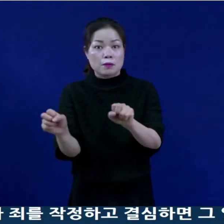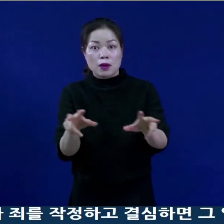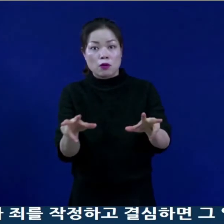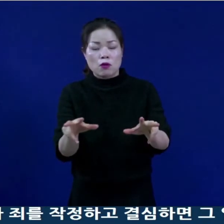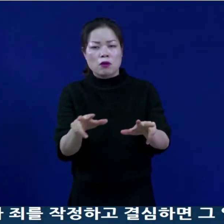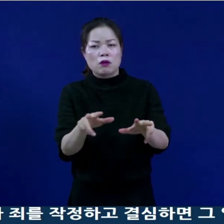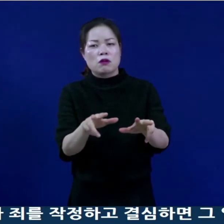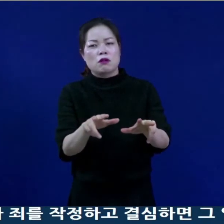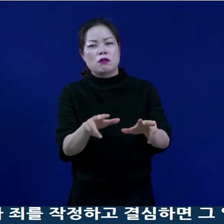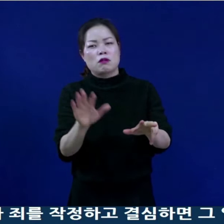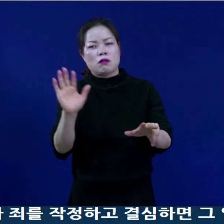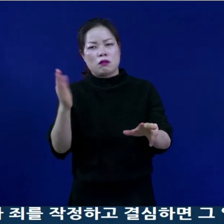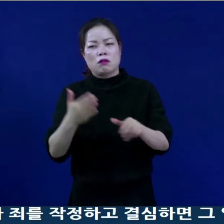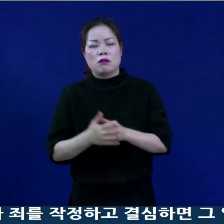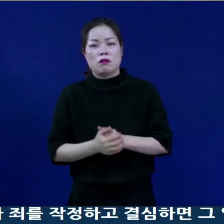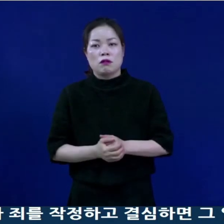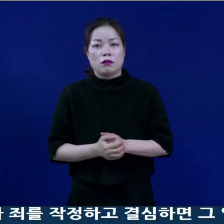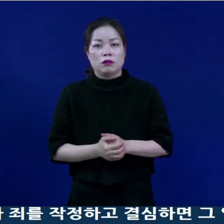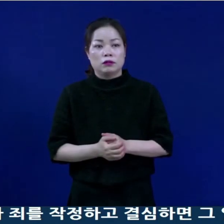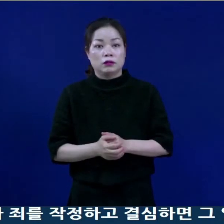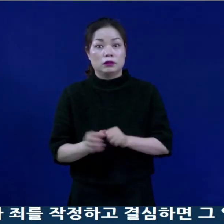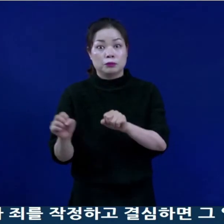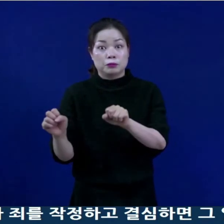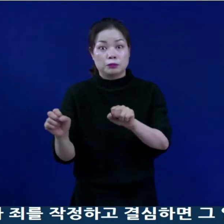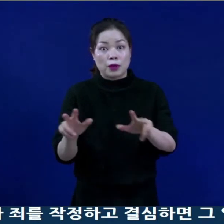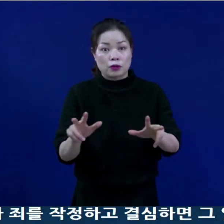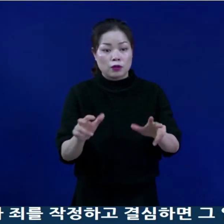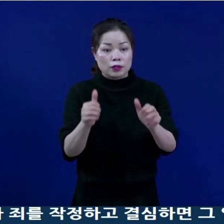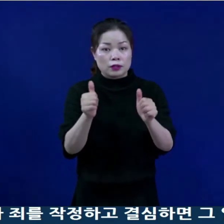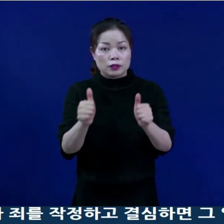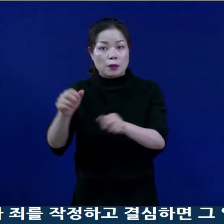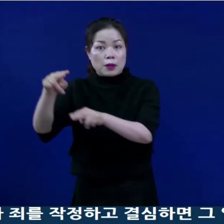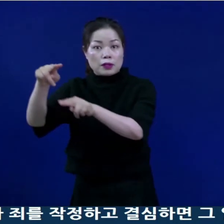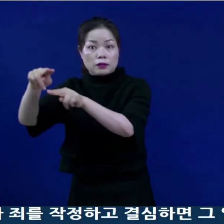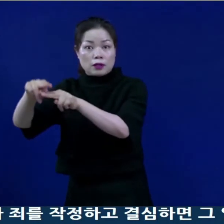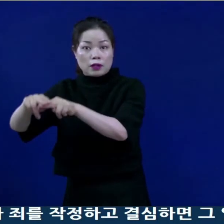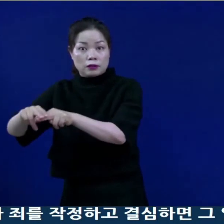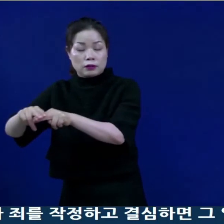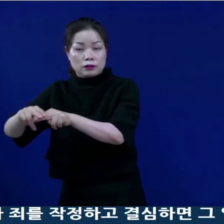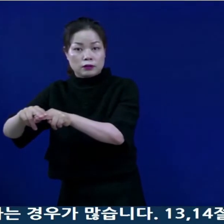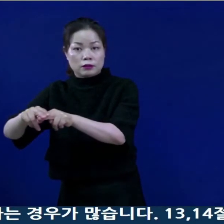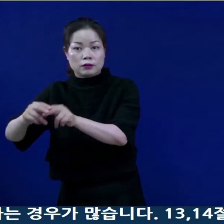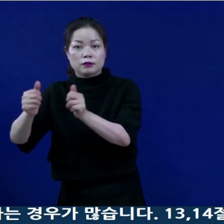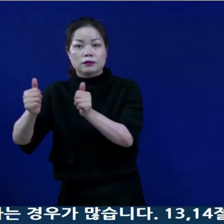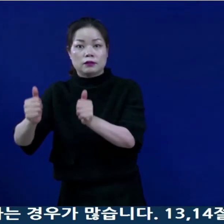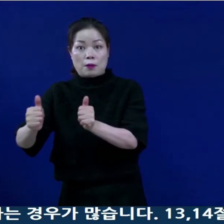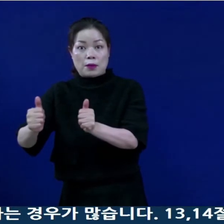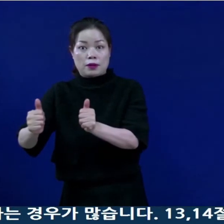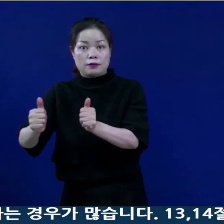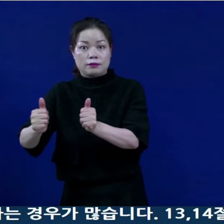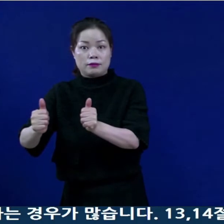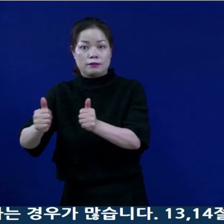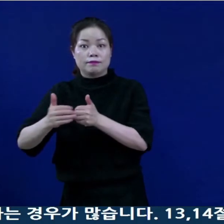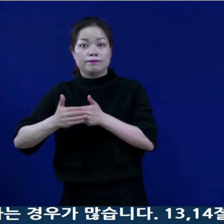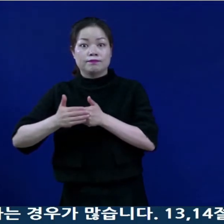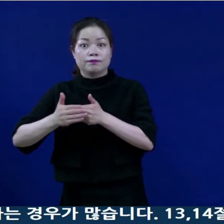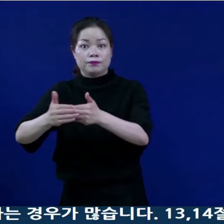일사천리로 진행이 됩니다. 그는 곧바로 재판석에 앉아서 재판을